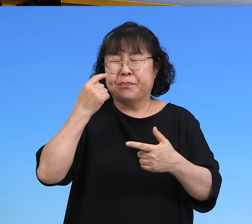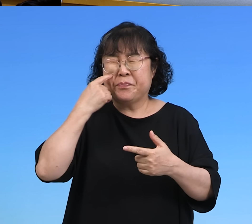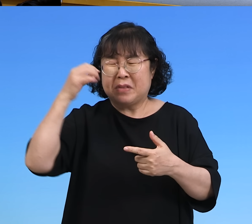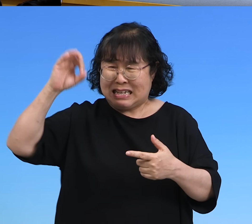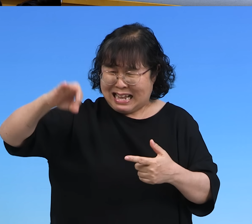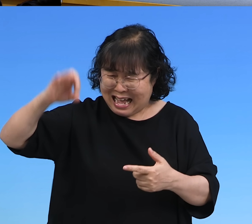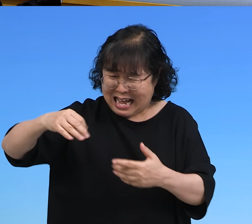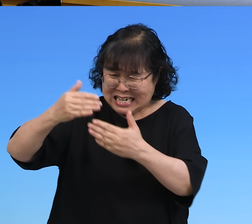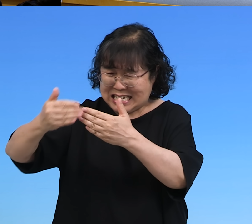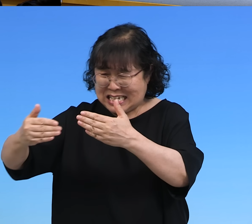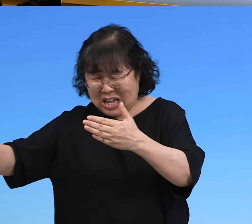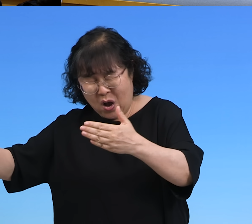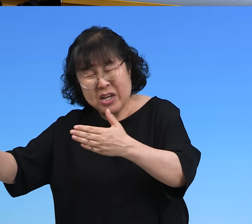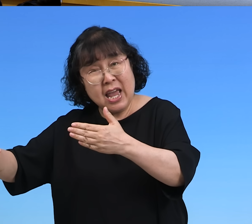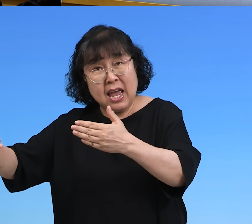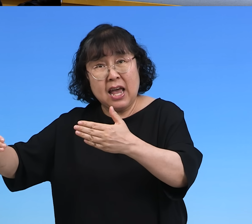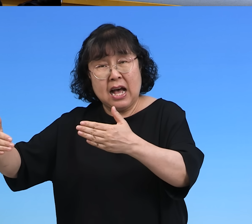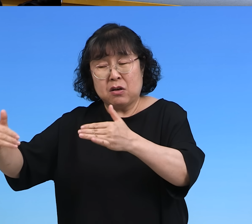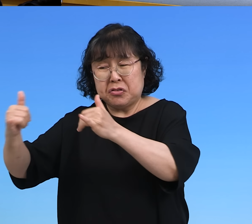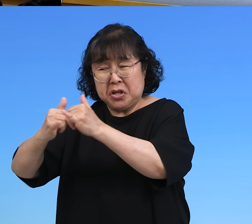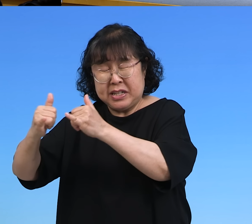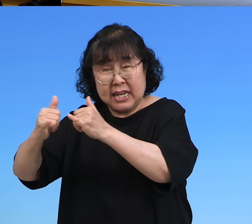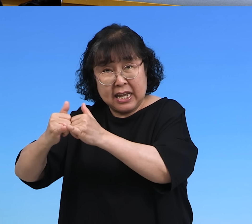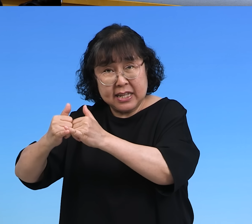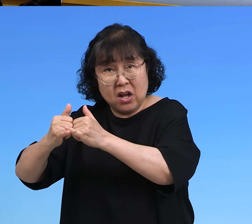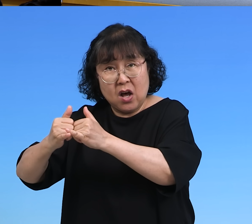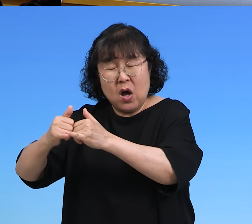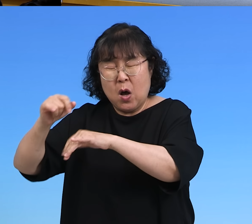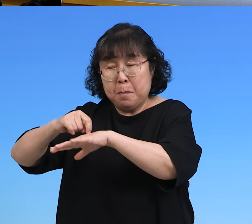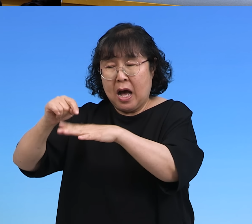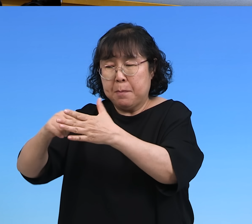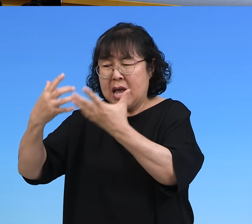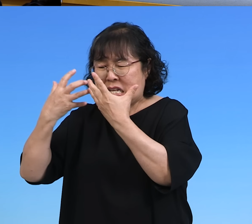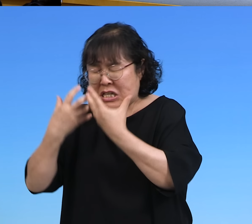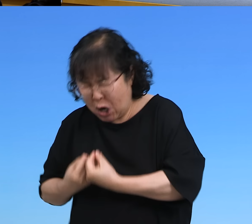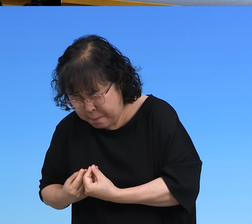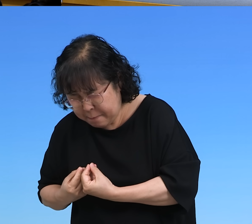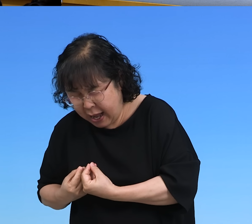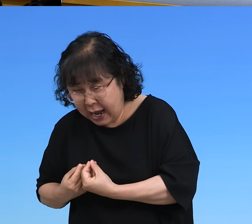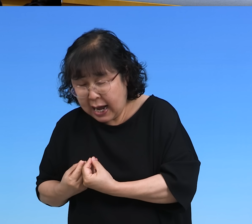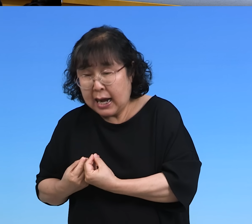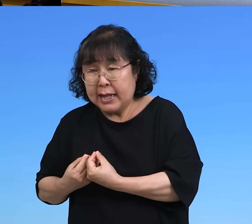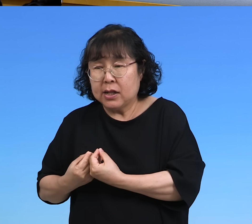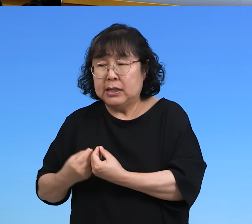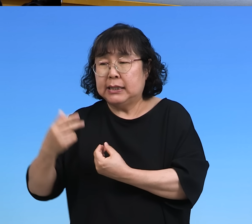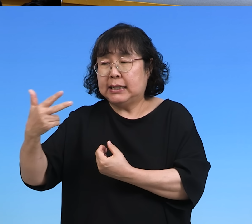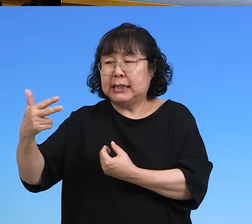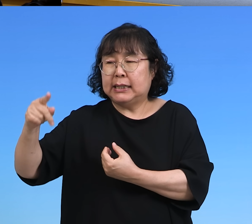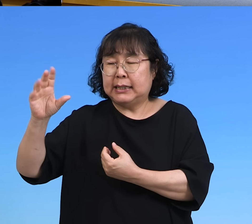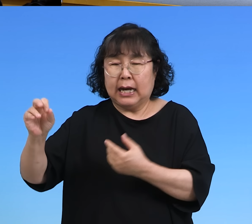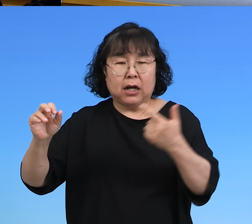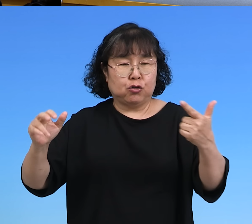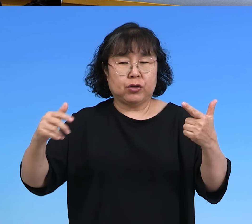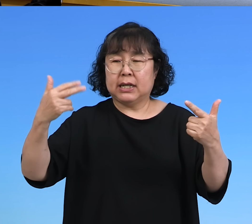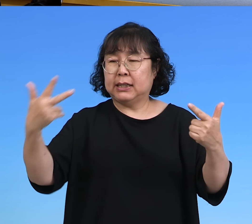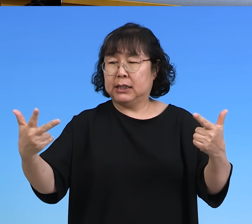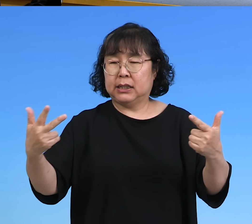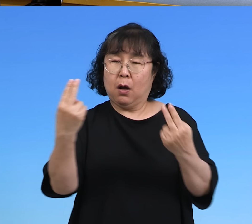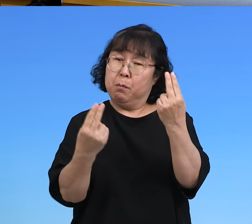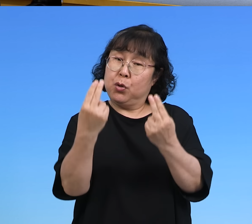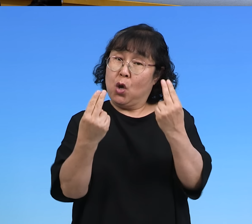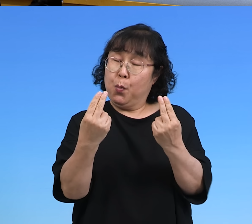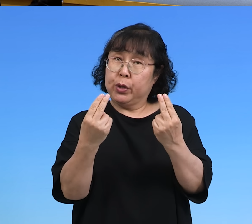마음이 녹아 물같이 되는 절망에 빠지는 7장하고를 비교해 보니까 차이점이 딱 하나 있더라고요. 차이점이. 그거 딱